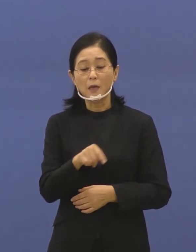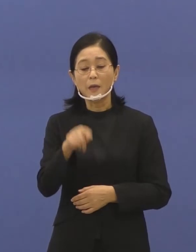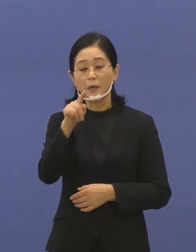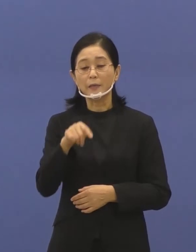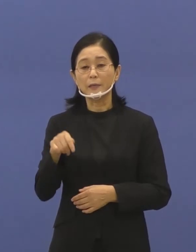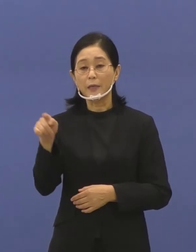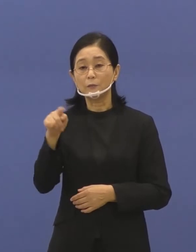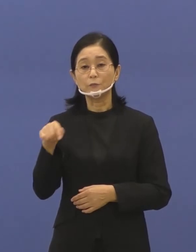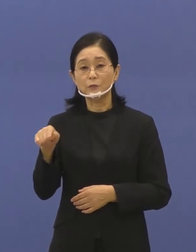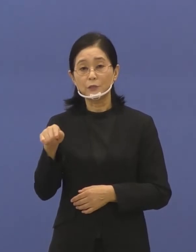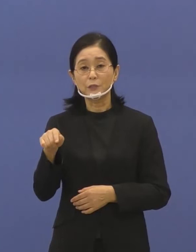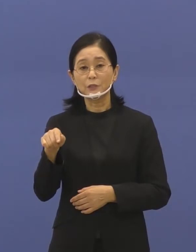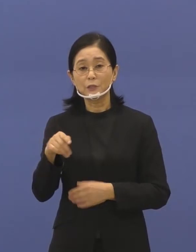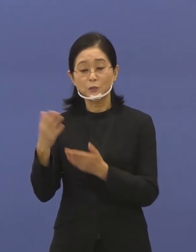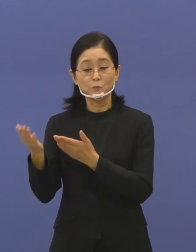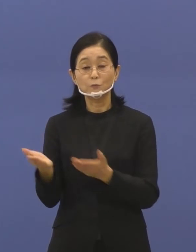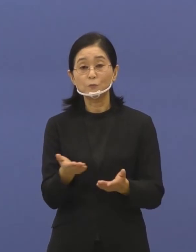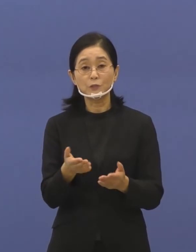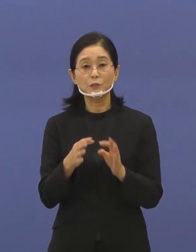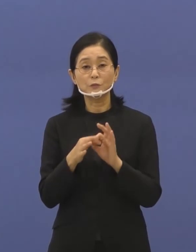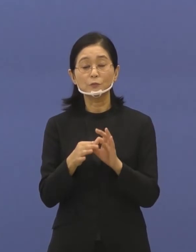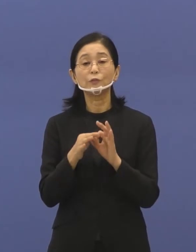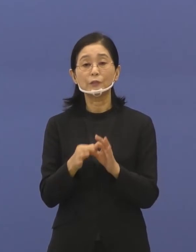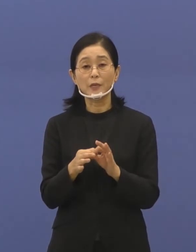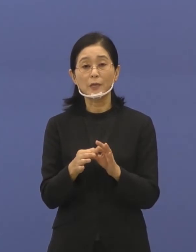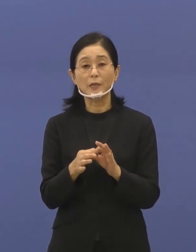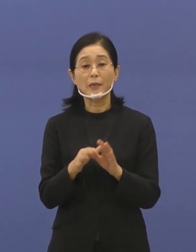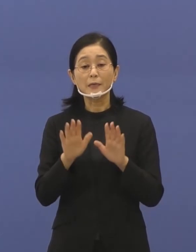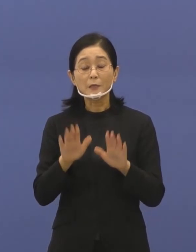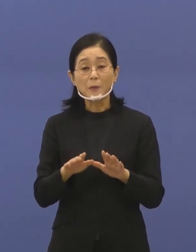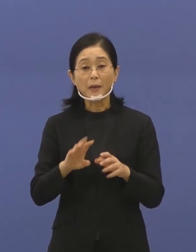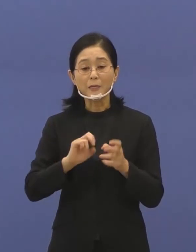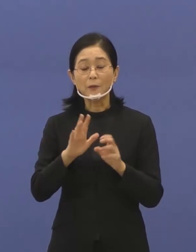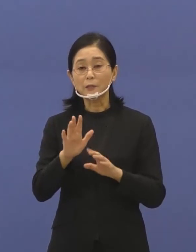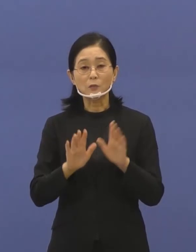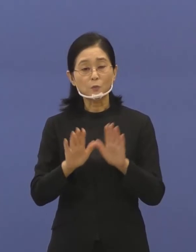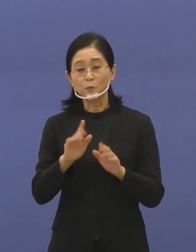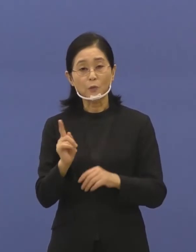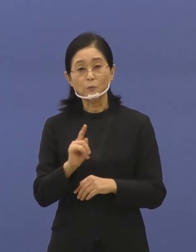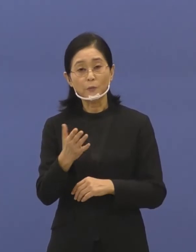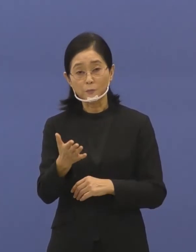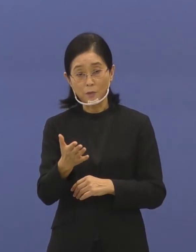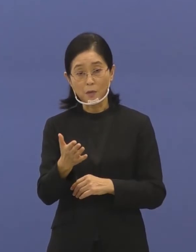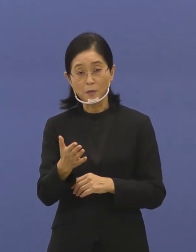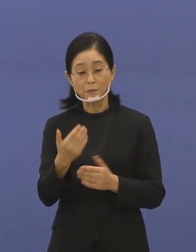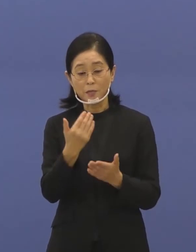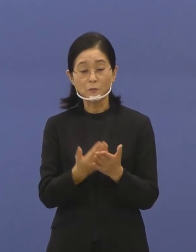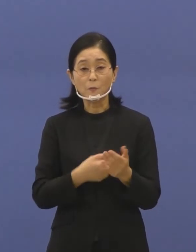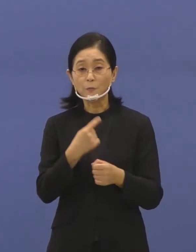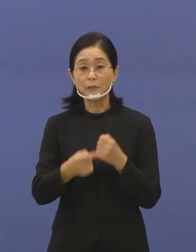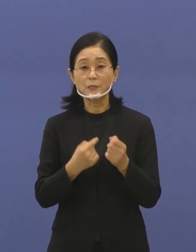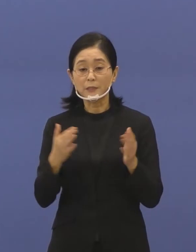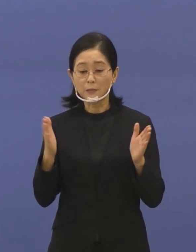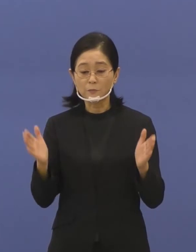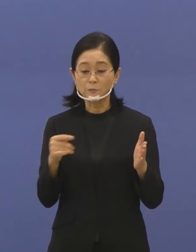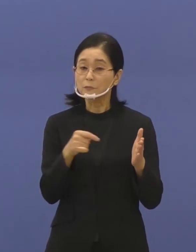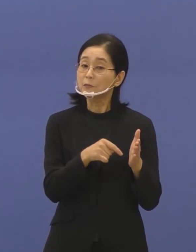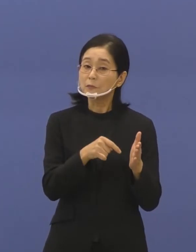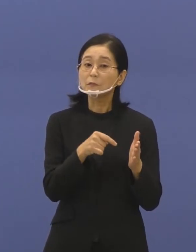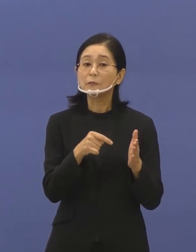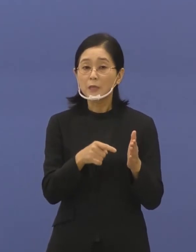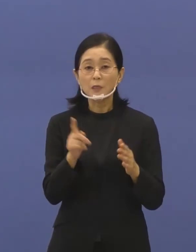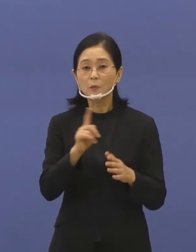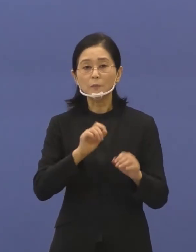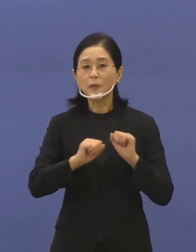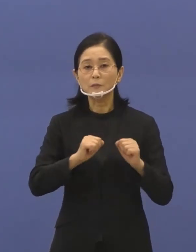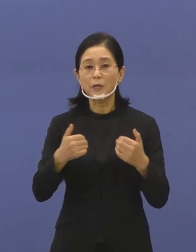あ、どういう状況にあるというふうに分析されているのかで残り1年どのようなこう活動をしていかなければならないかということ